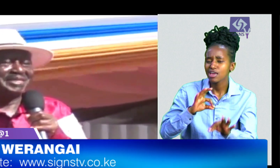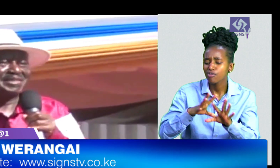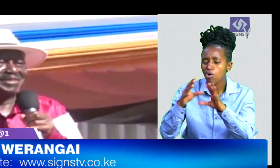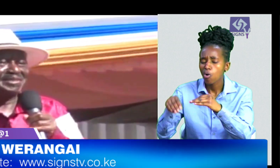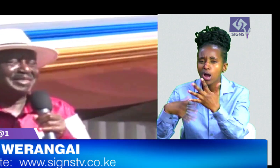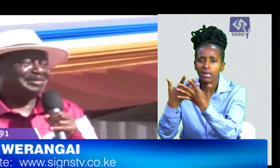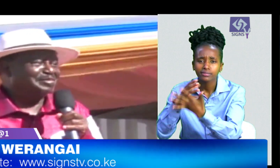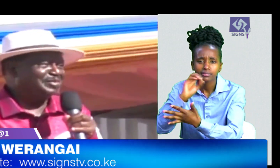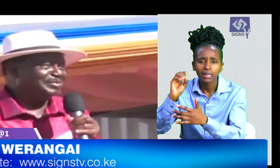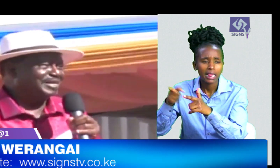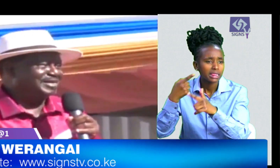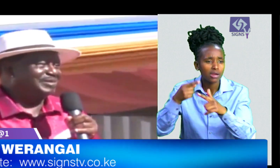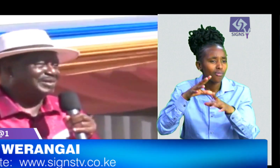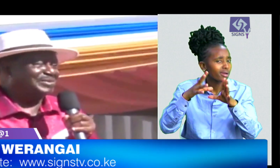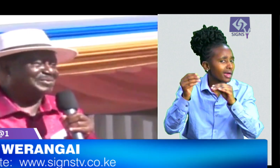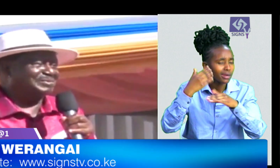Sasa wewe ndiye Mungu mpaka watu Mungu mbinguni.